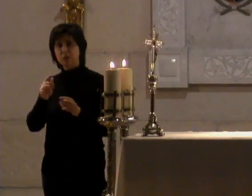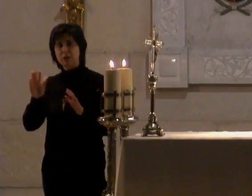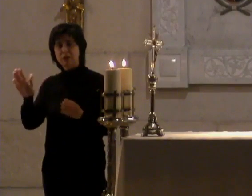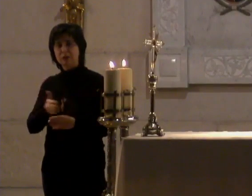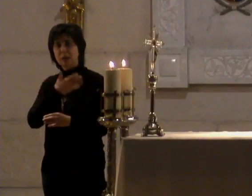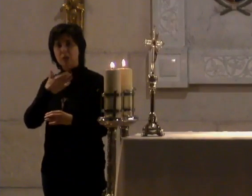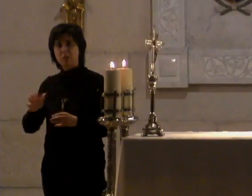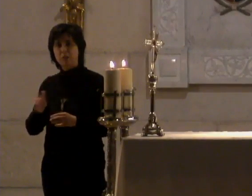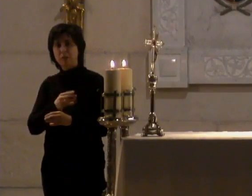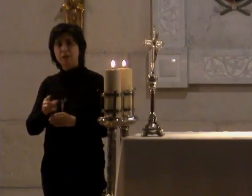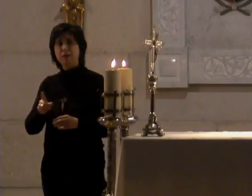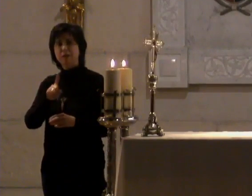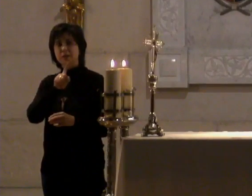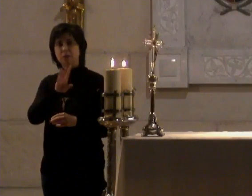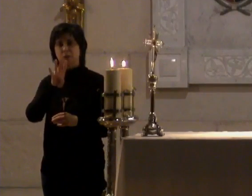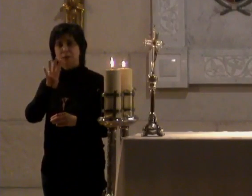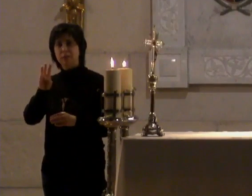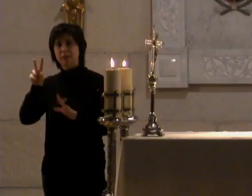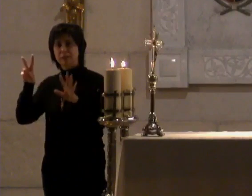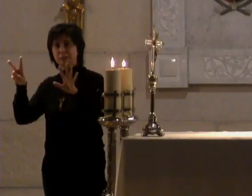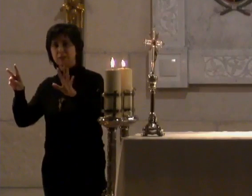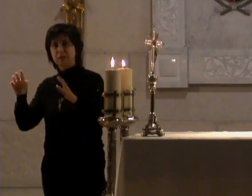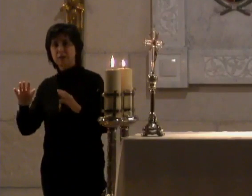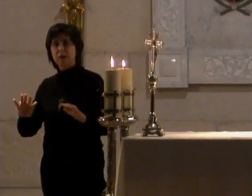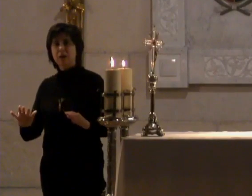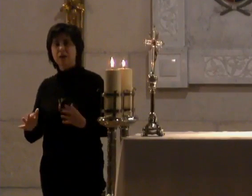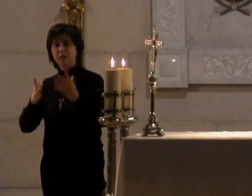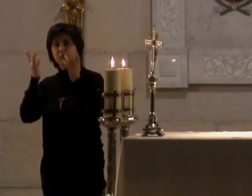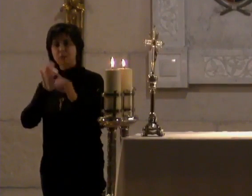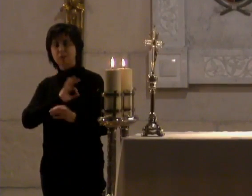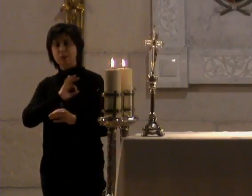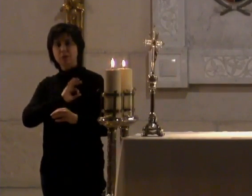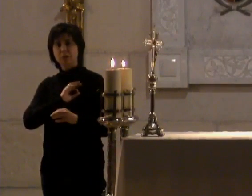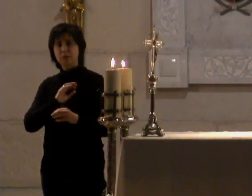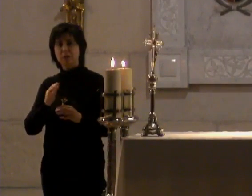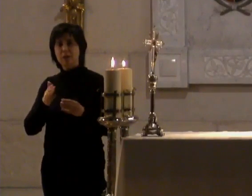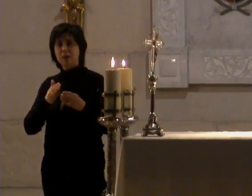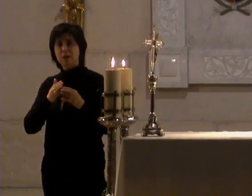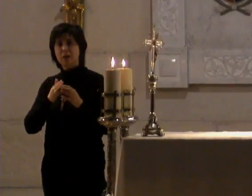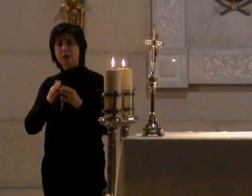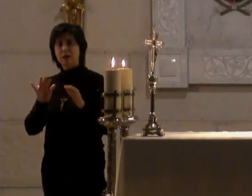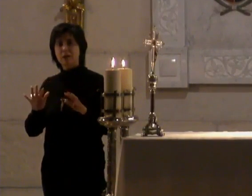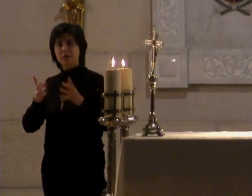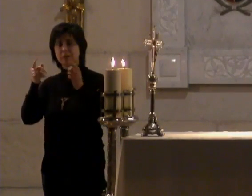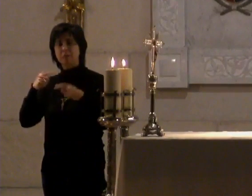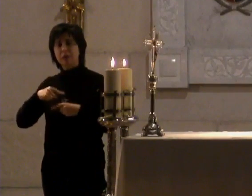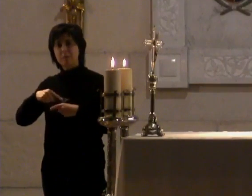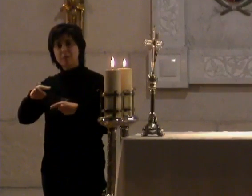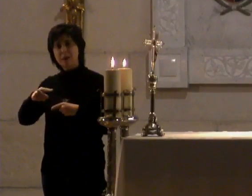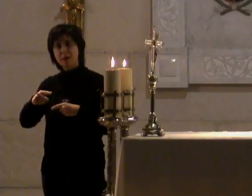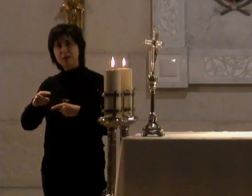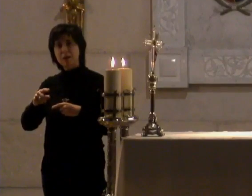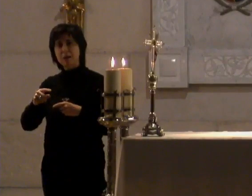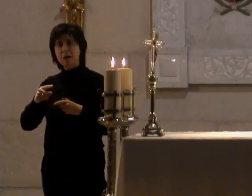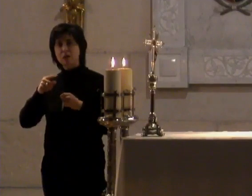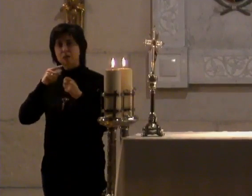Salmo 147. Alabemos al Señor. Alabemos al Señor porque Él